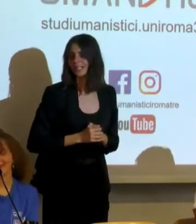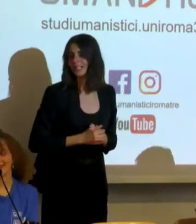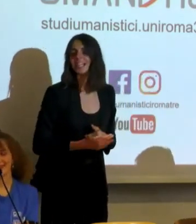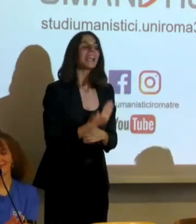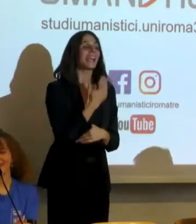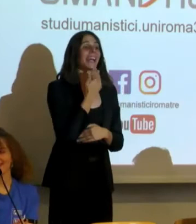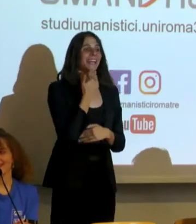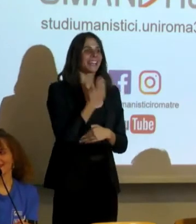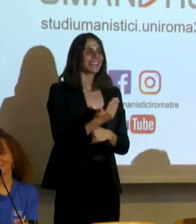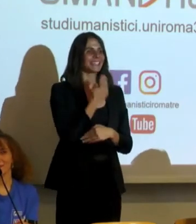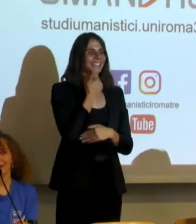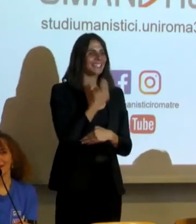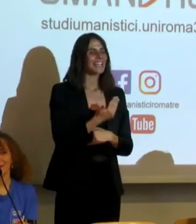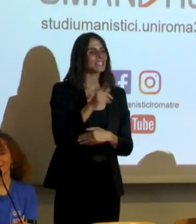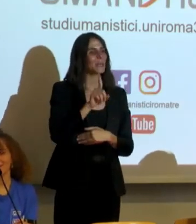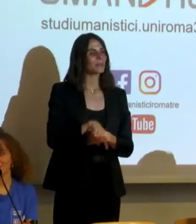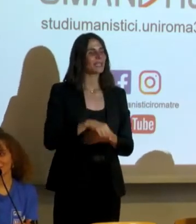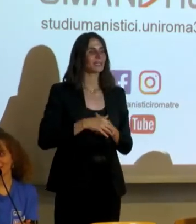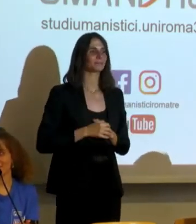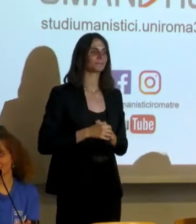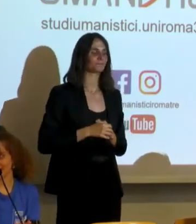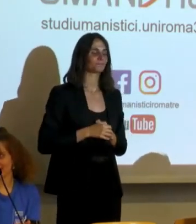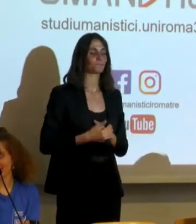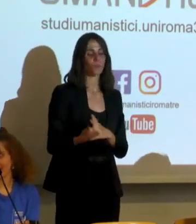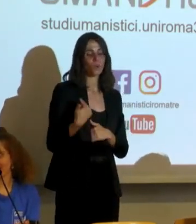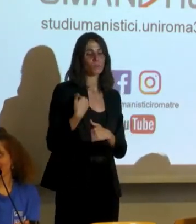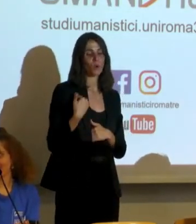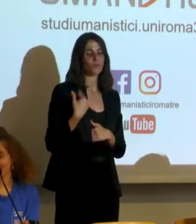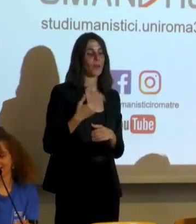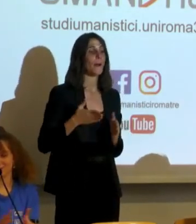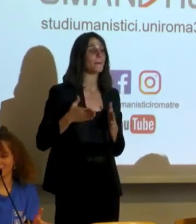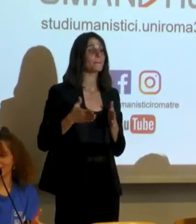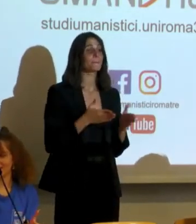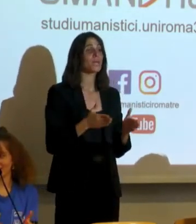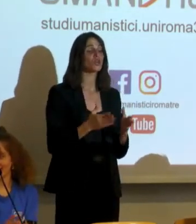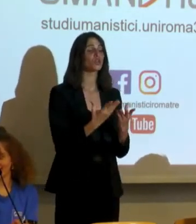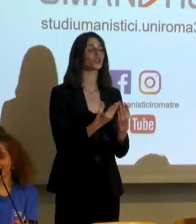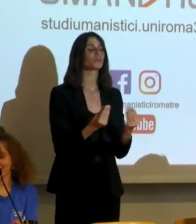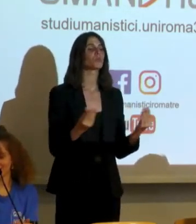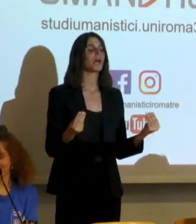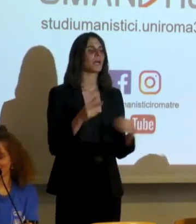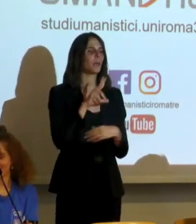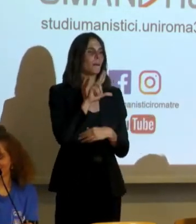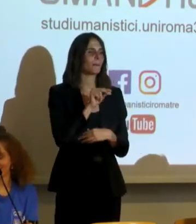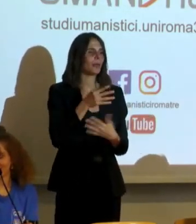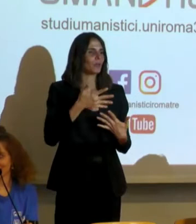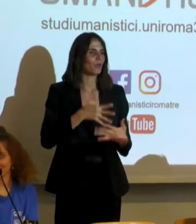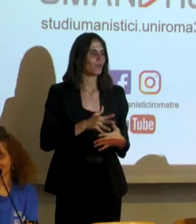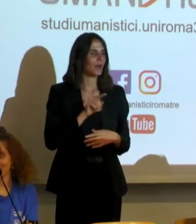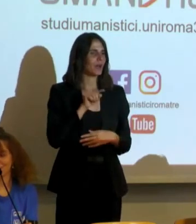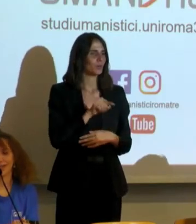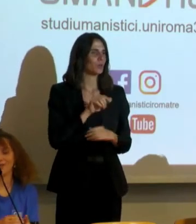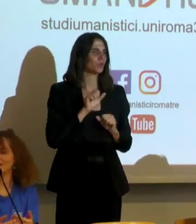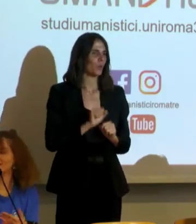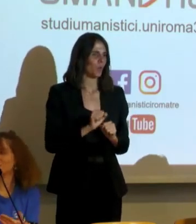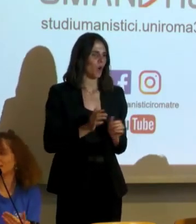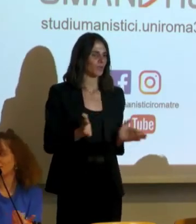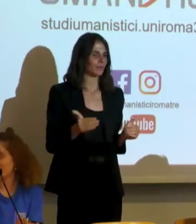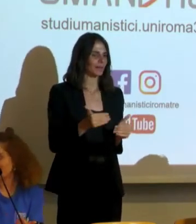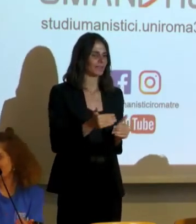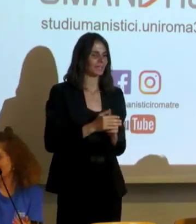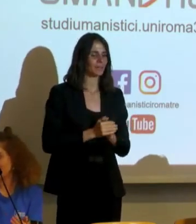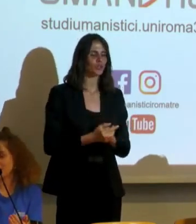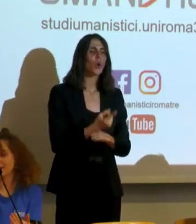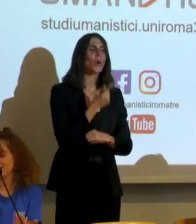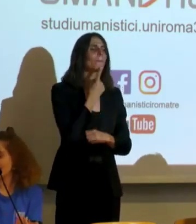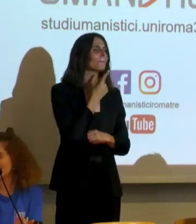Grazie mille. Abbiamo parlato di percorsi plurali che si possono intraprendere studiando nel nostro dipartimento, ma chi volesse